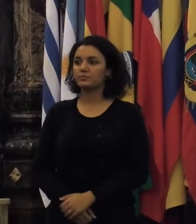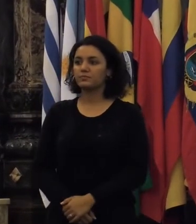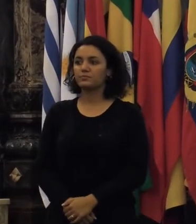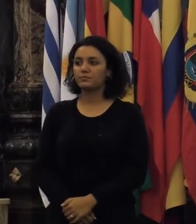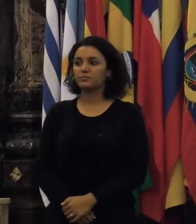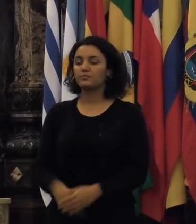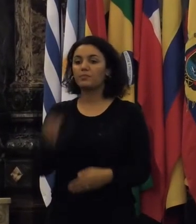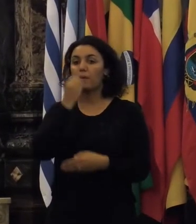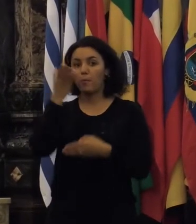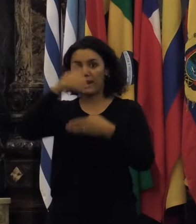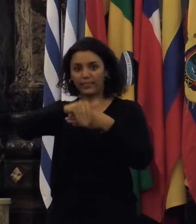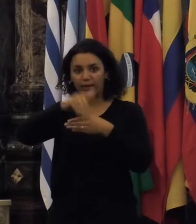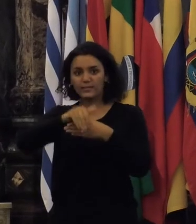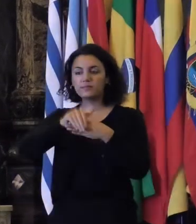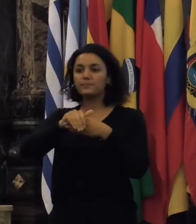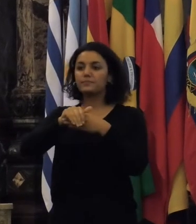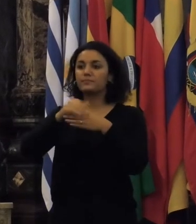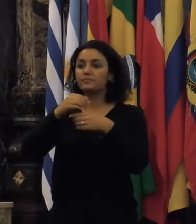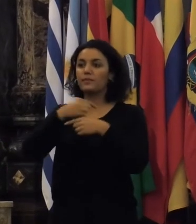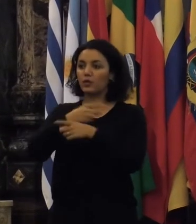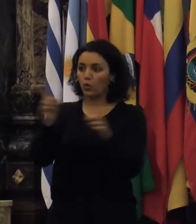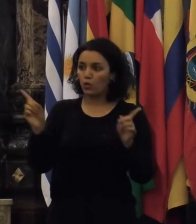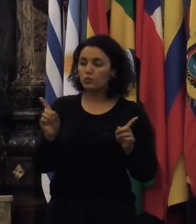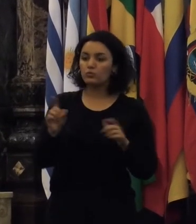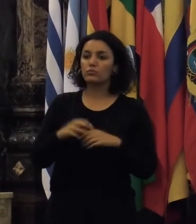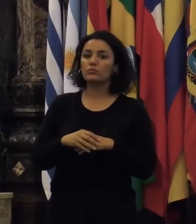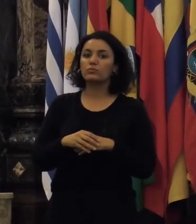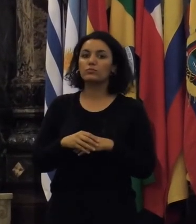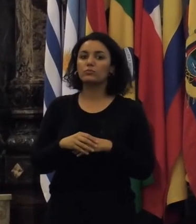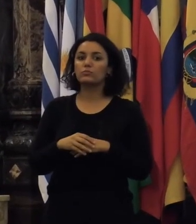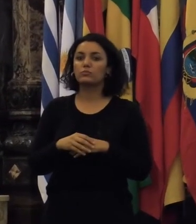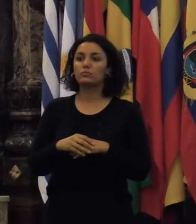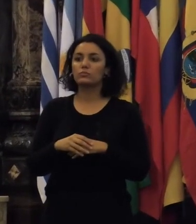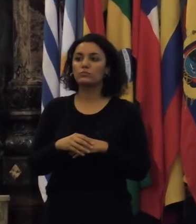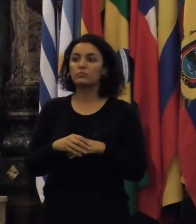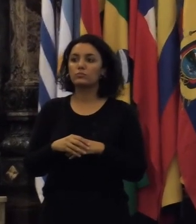Bueno, buenas tardes a todos. Debo decirles que